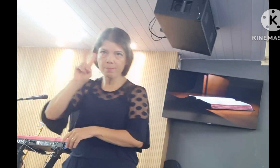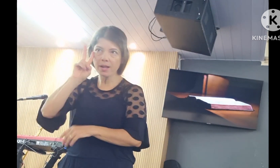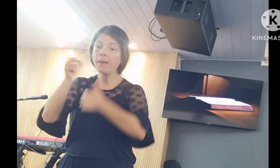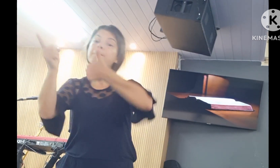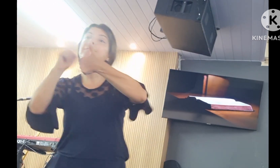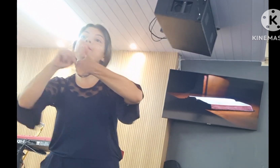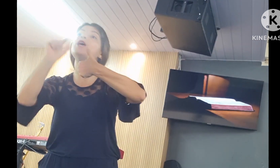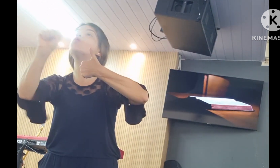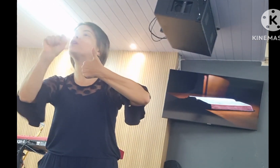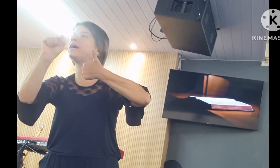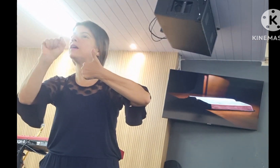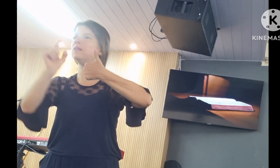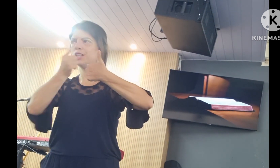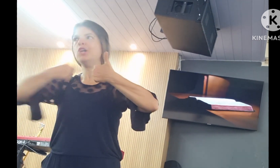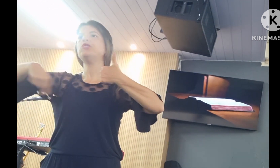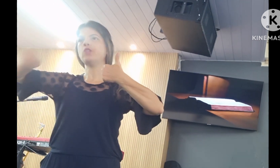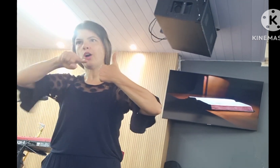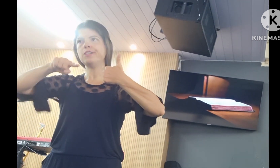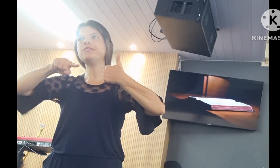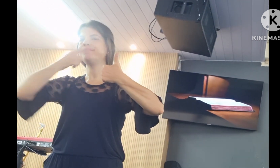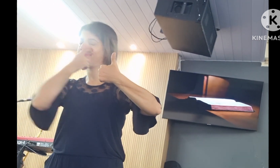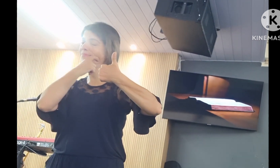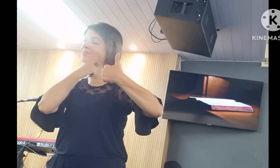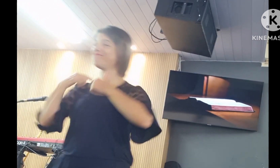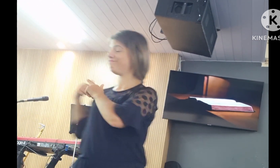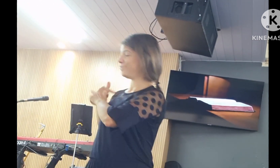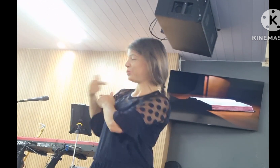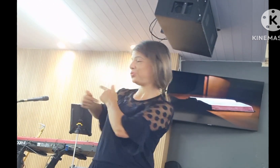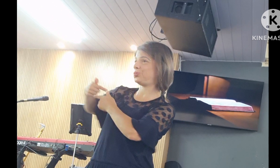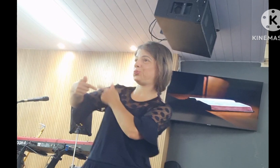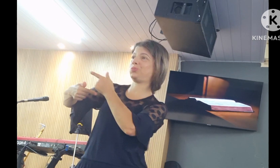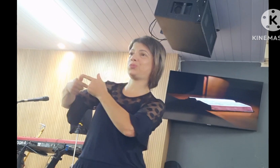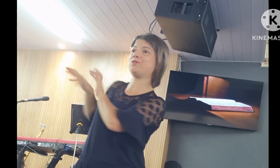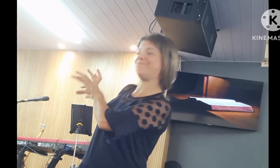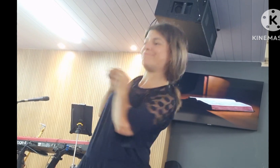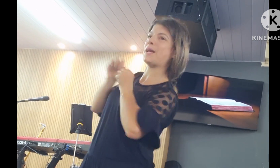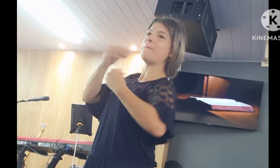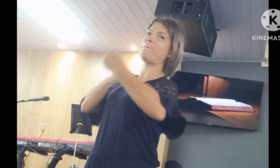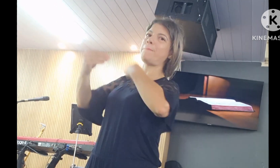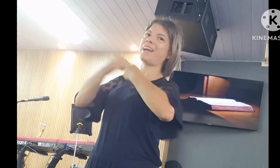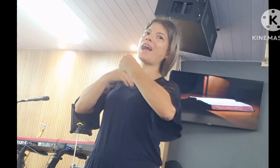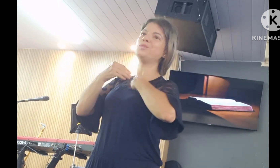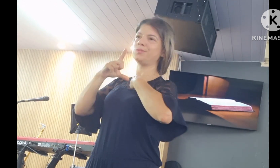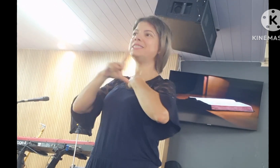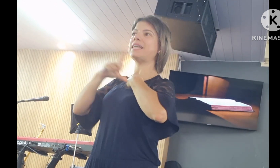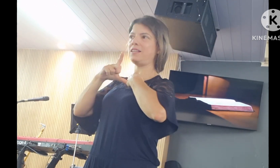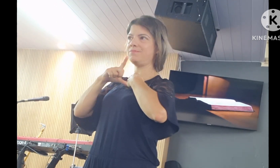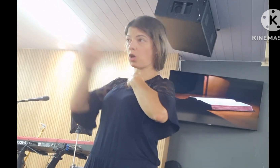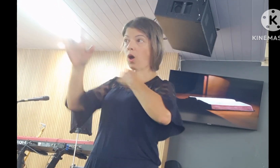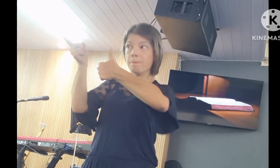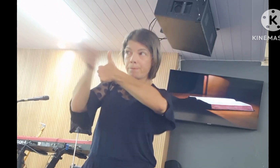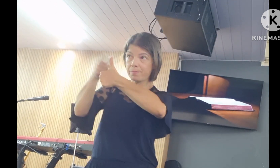Primeiro, todos pecaram e destituídos da presença de Deus estão.